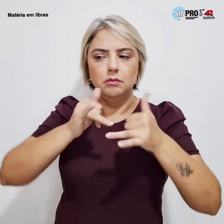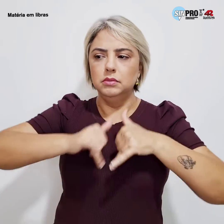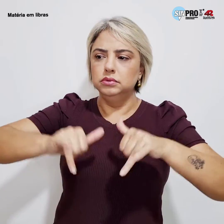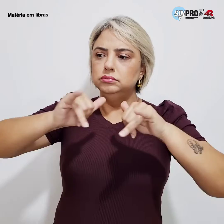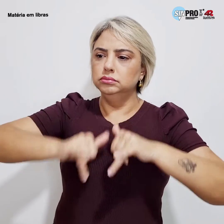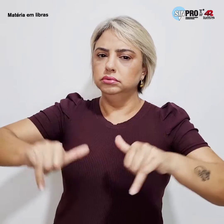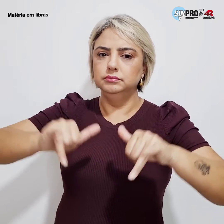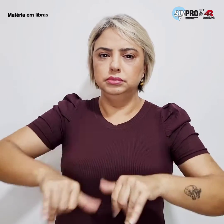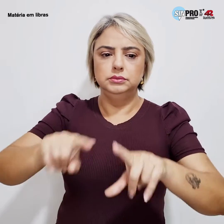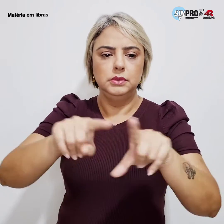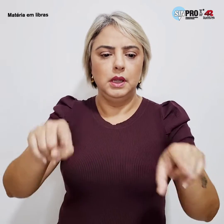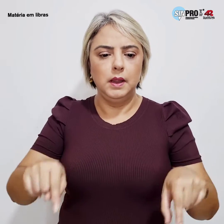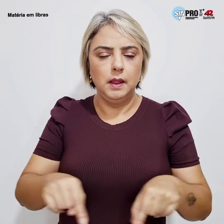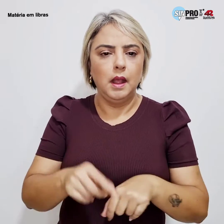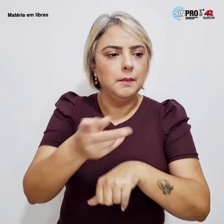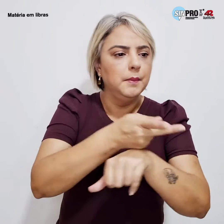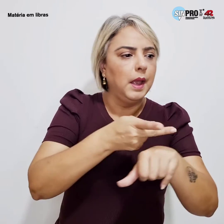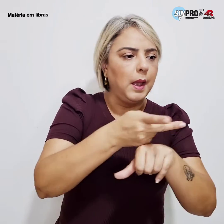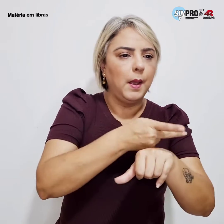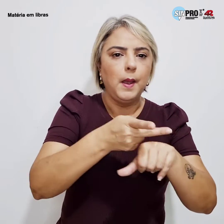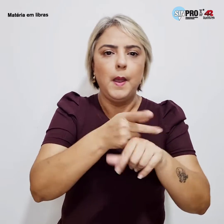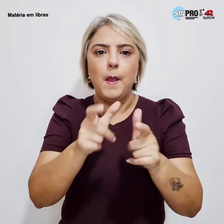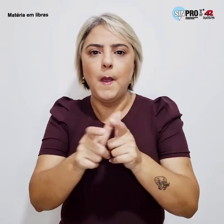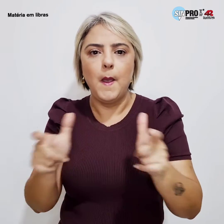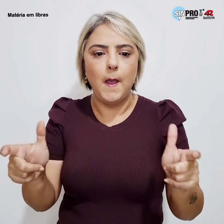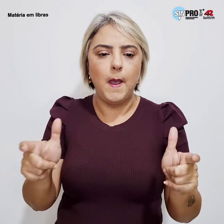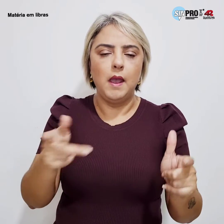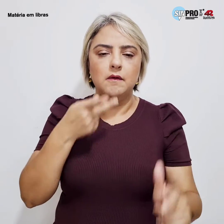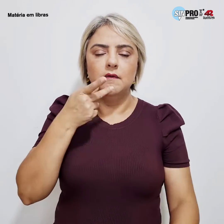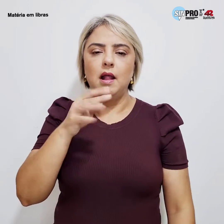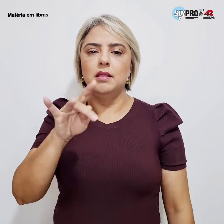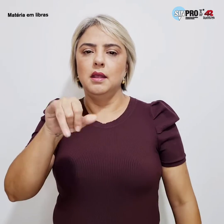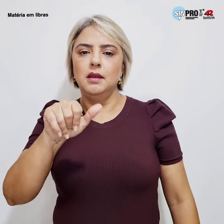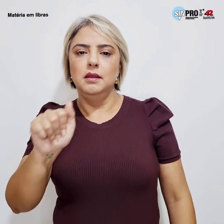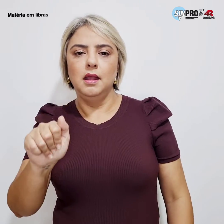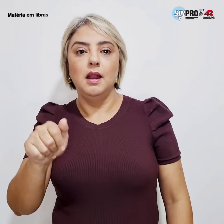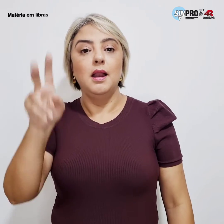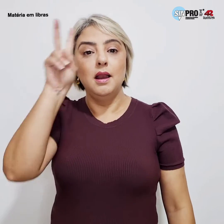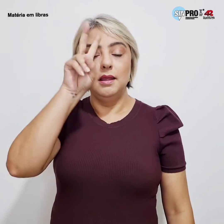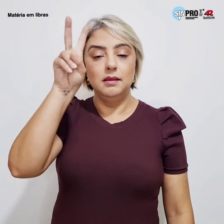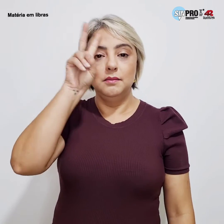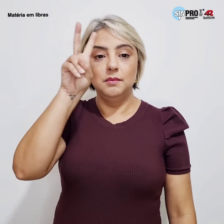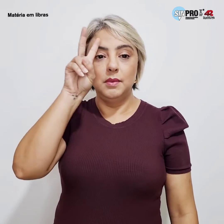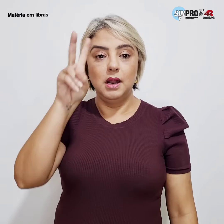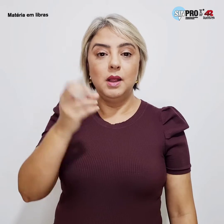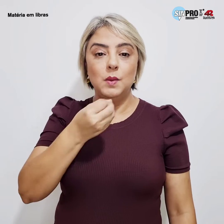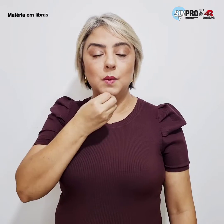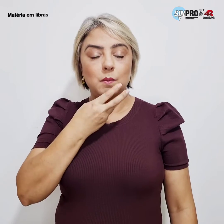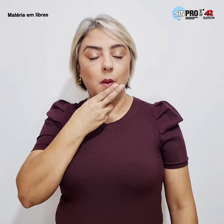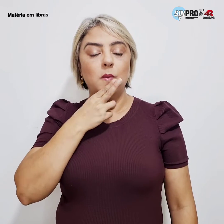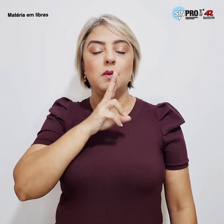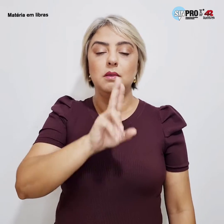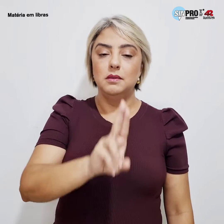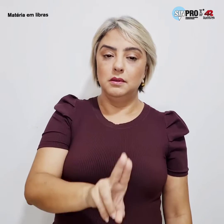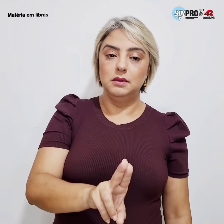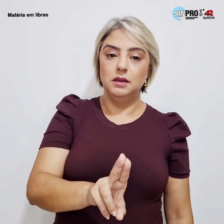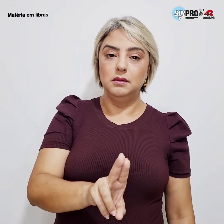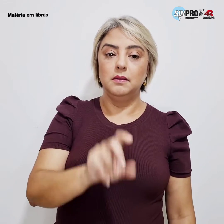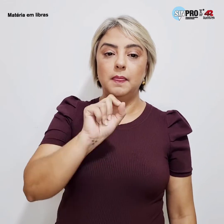das turmas, a busca aumenta, conta Daniela, lembrando os bons resultados que o grupo